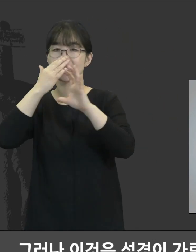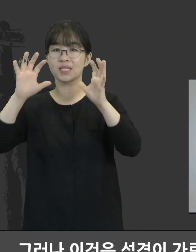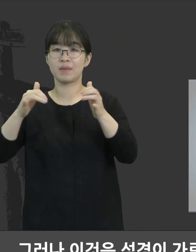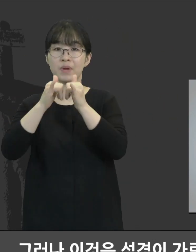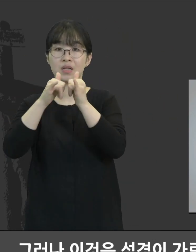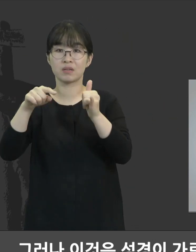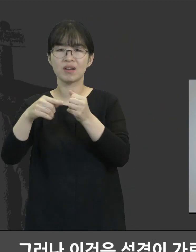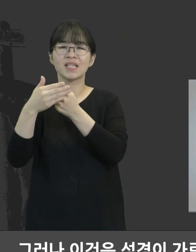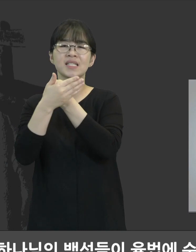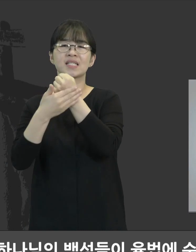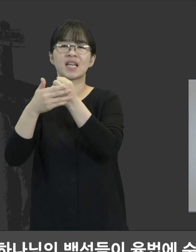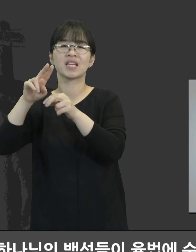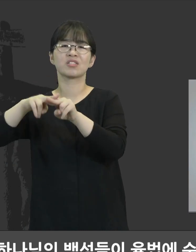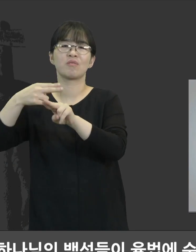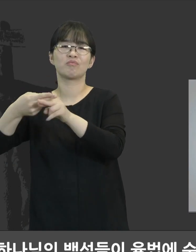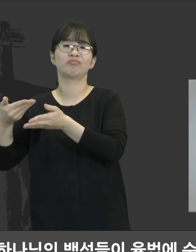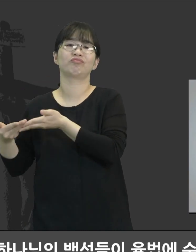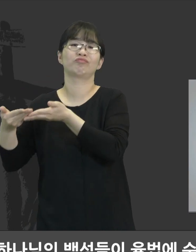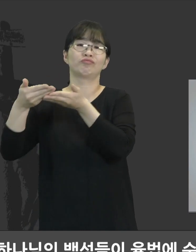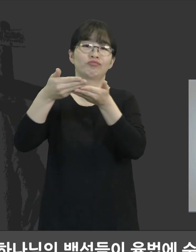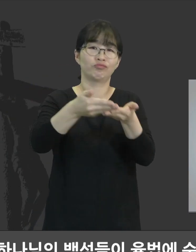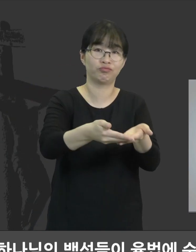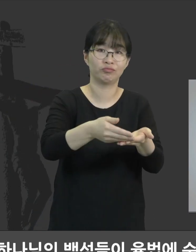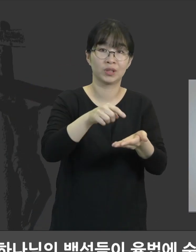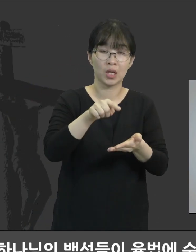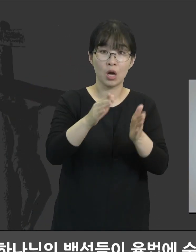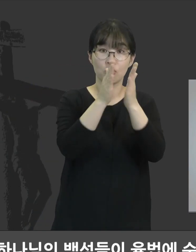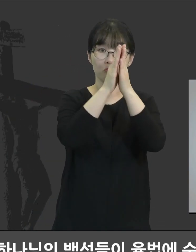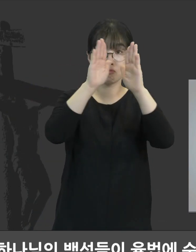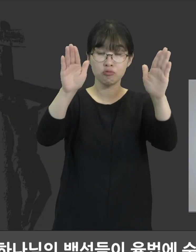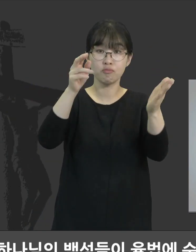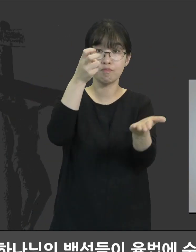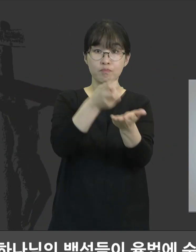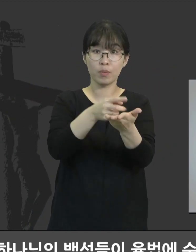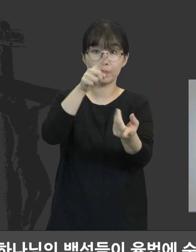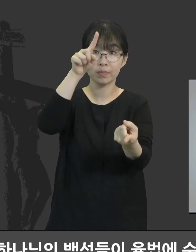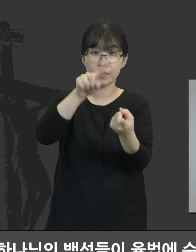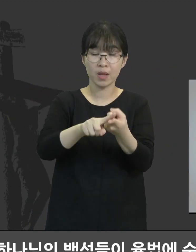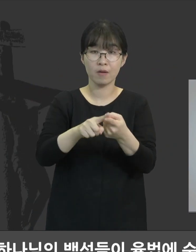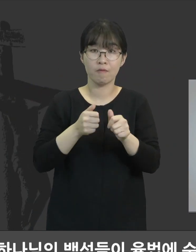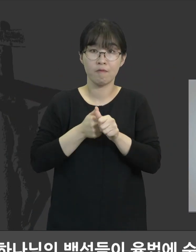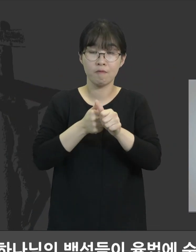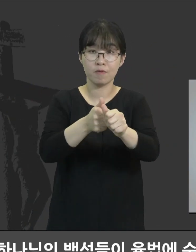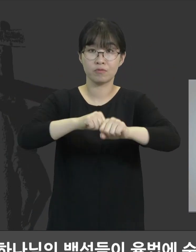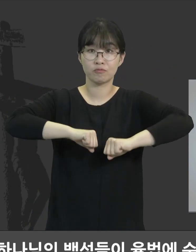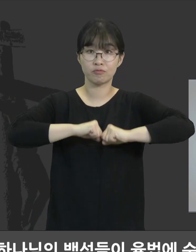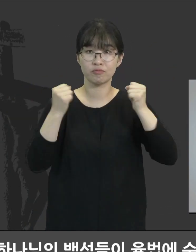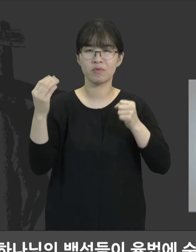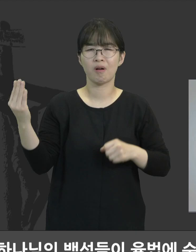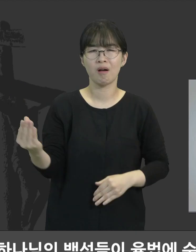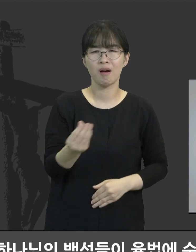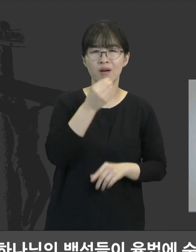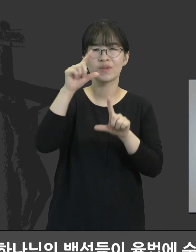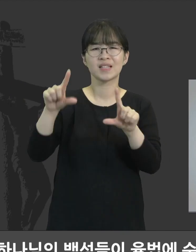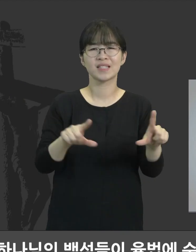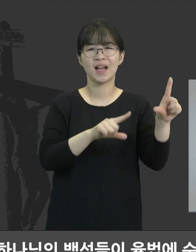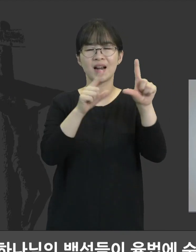은혜의 선물이며 또한 하나님의 백성들이 율법에 순종하며 거룩하게 살아가도록 나침반과 같은 역할을